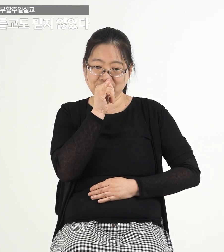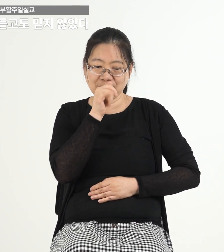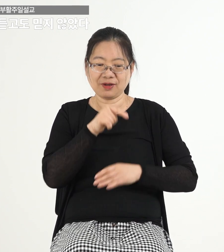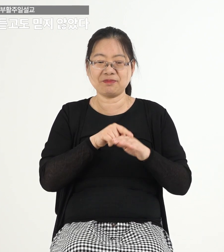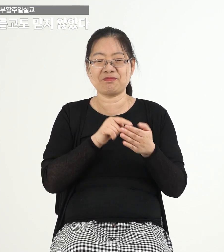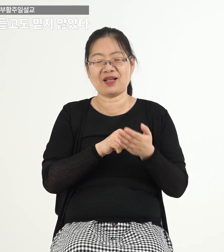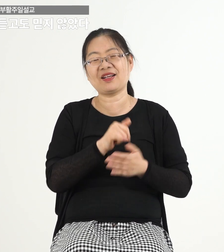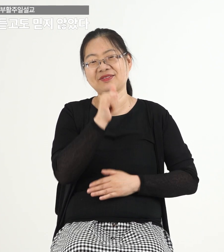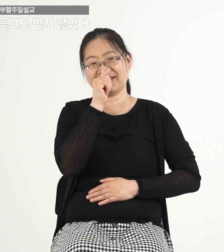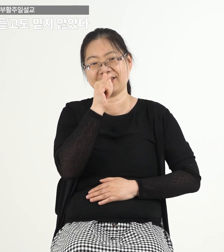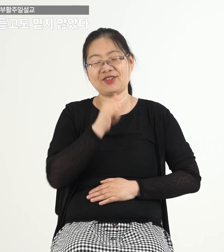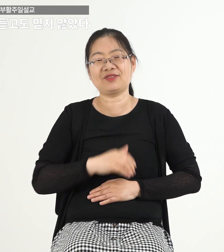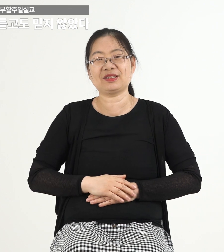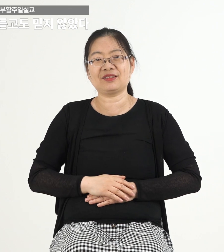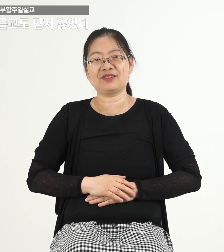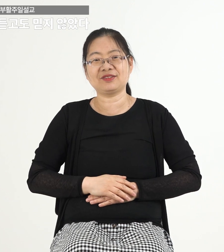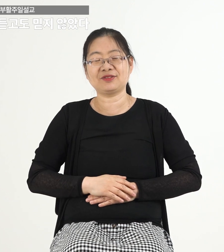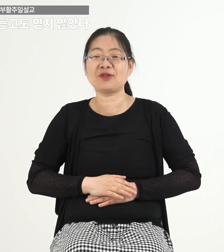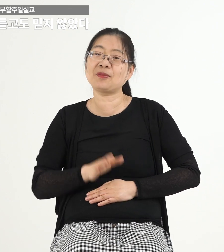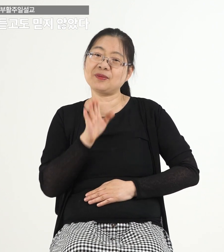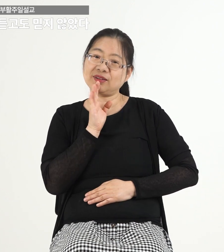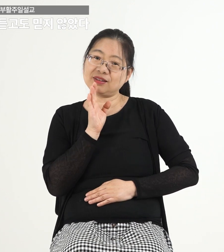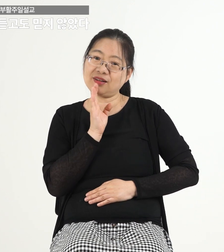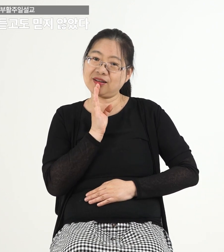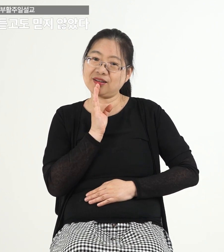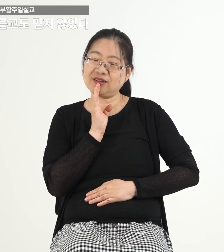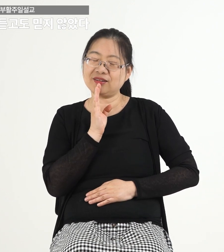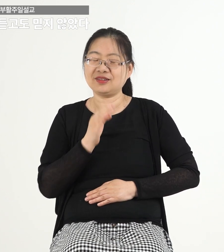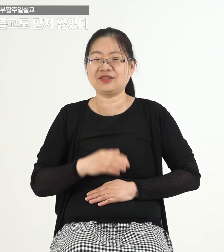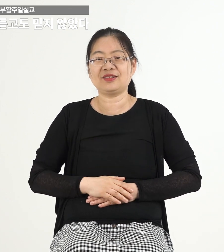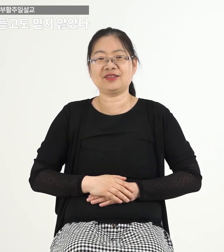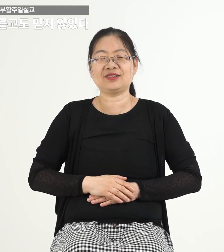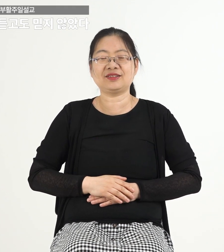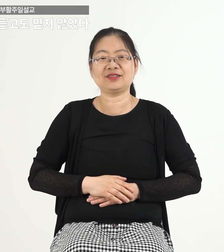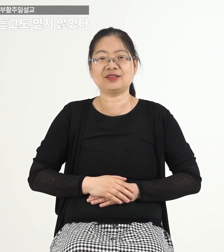마음이 있어요. 그렇죠, 여러분? 예.